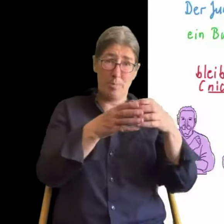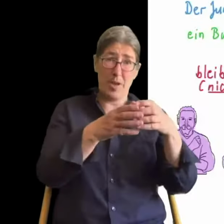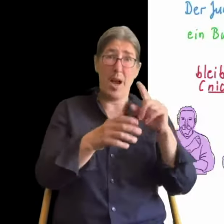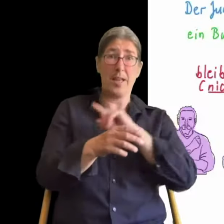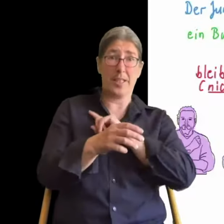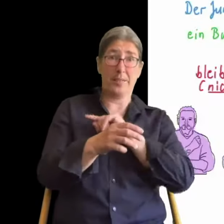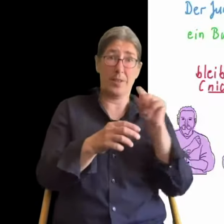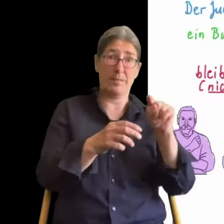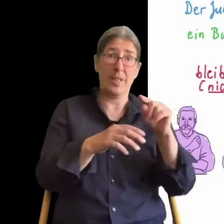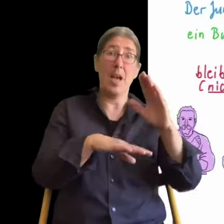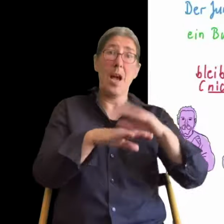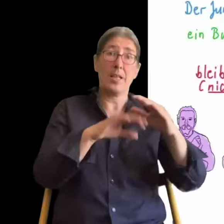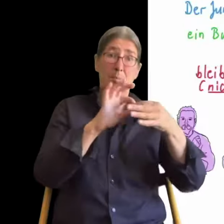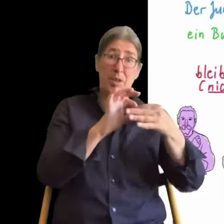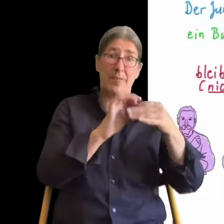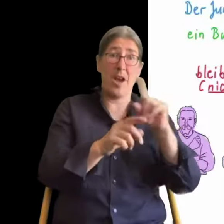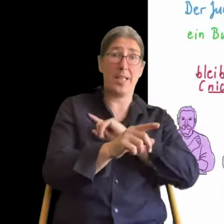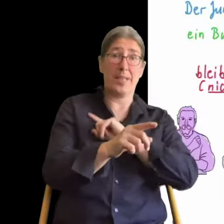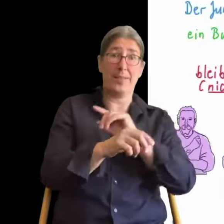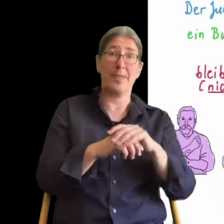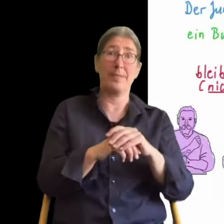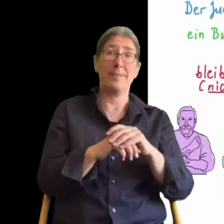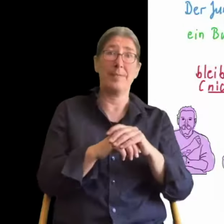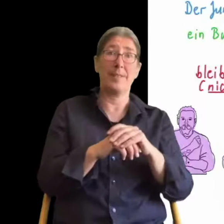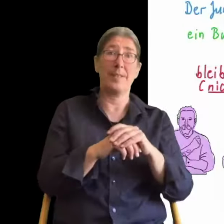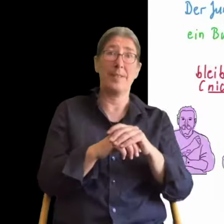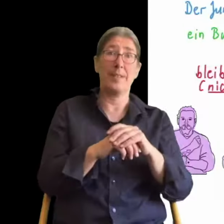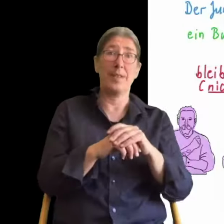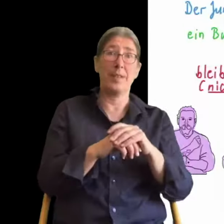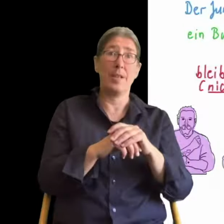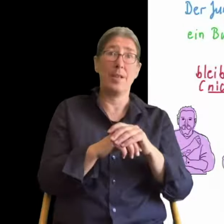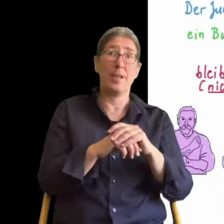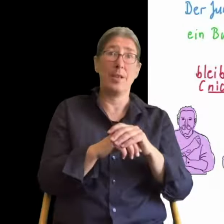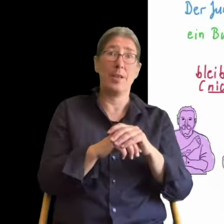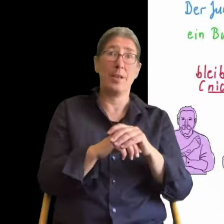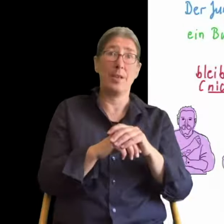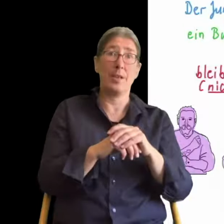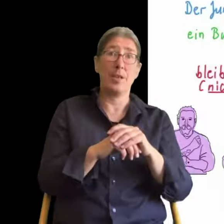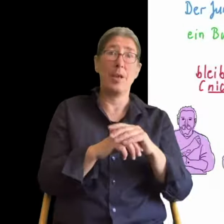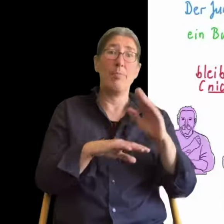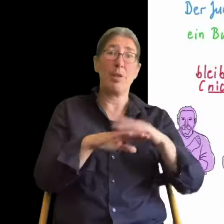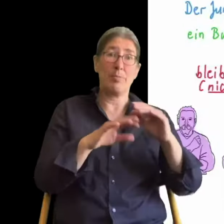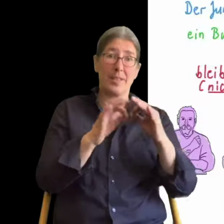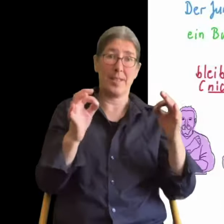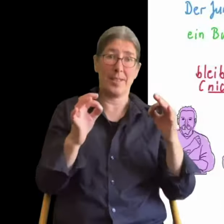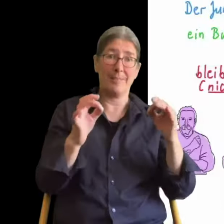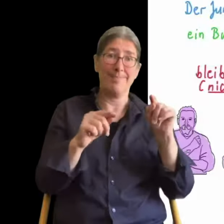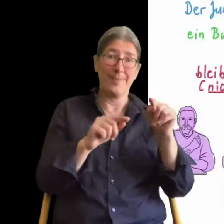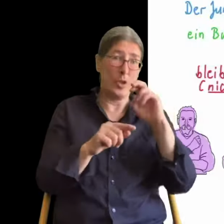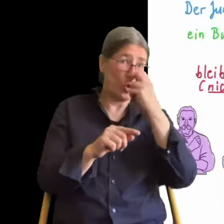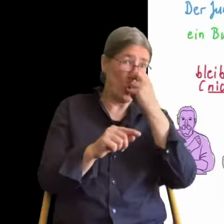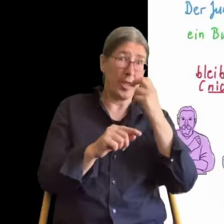Und die dritte Gruppe von Adjektiven sind die attributiven Adjektive. Die besprechen wir in diesem Video. Ein Beispielsatz: